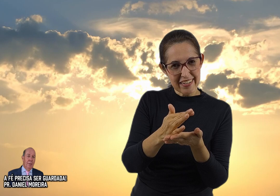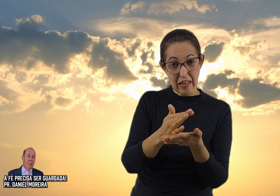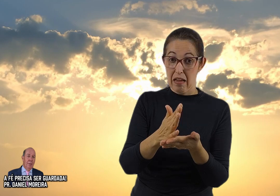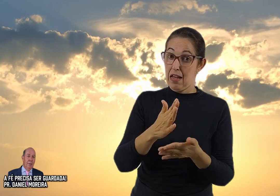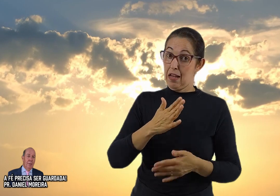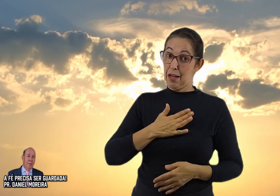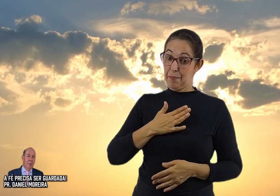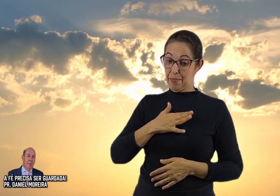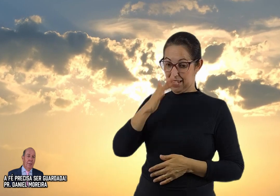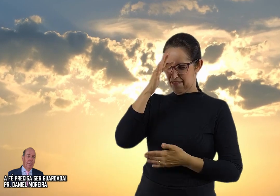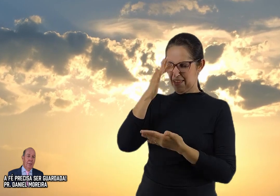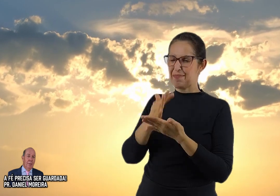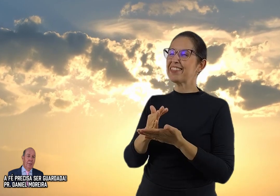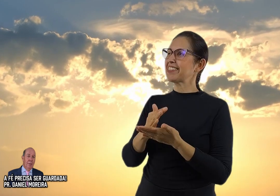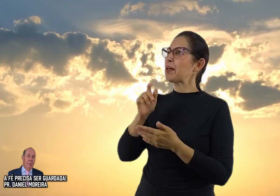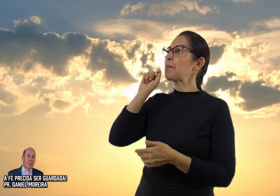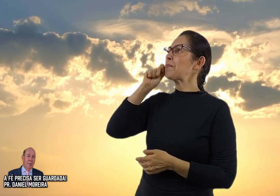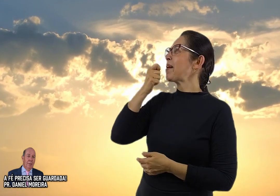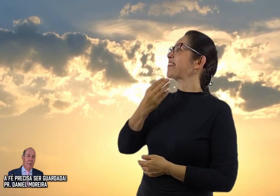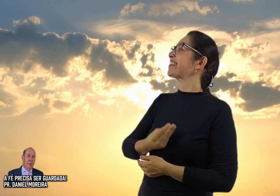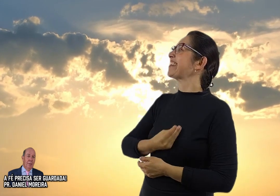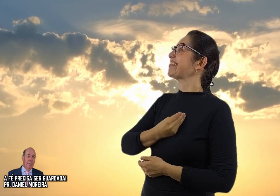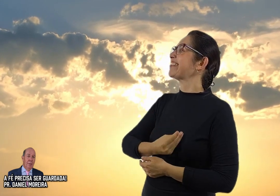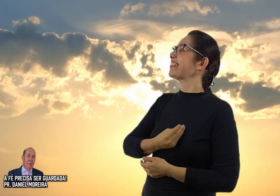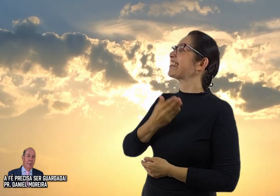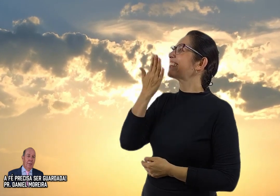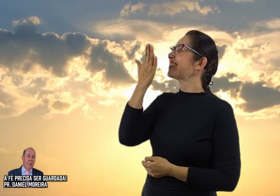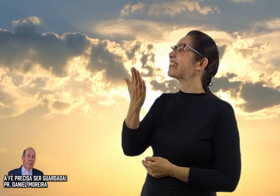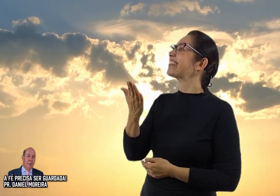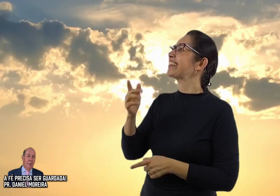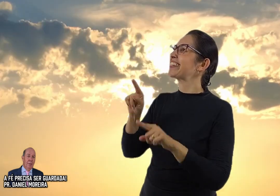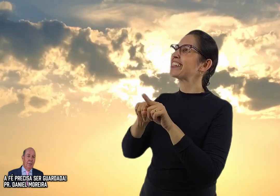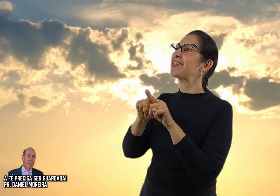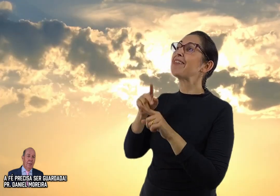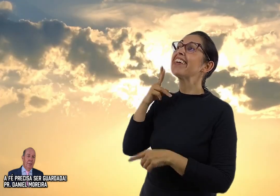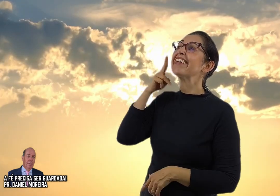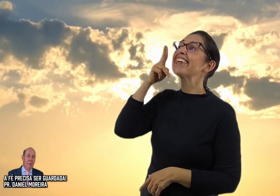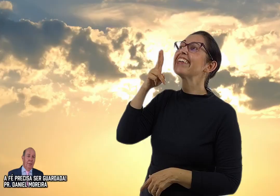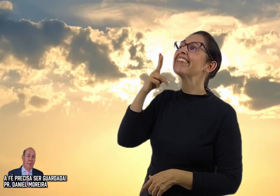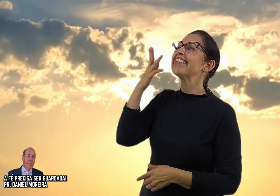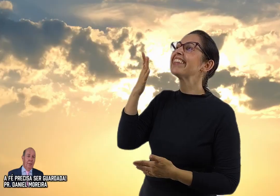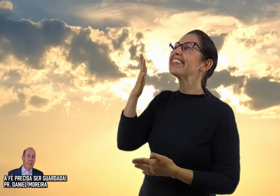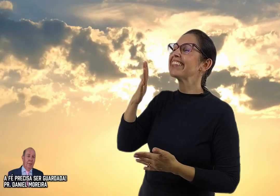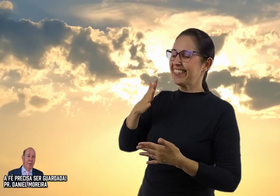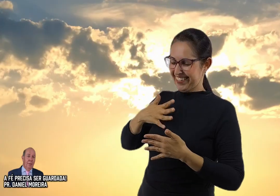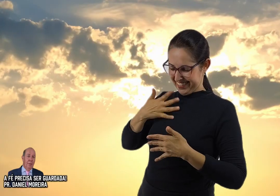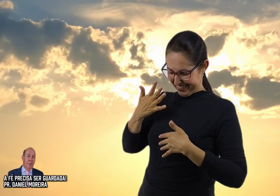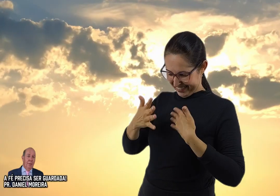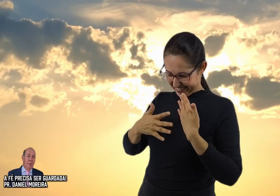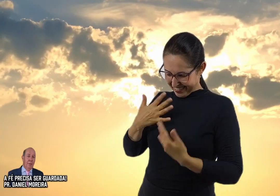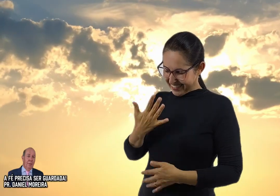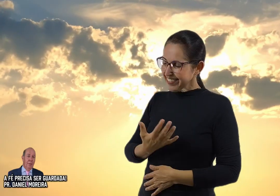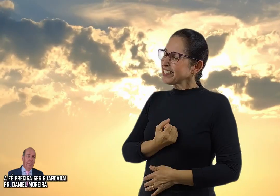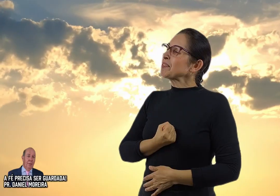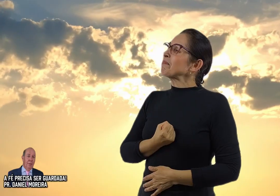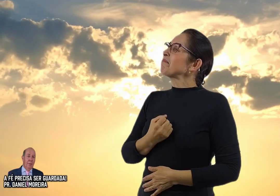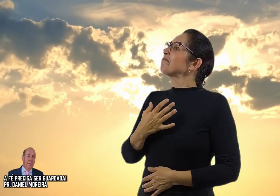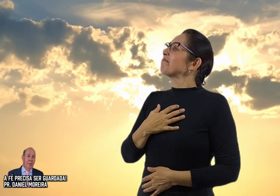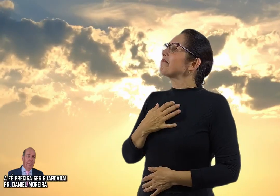disso. Pão da vida e vinho, alegria da salvação.